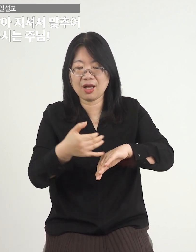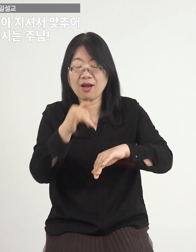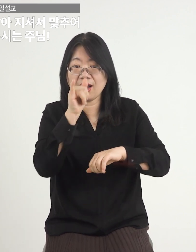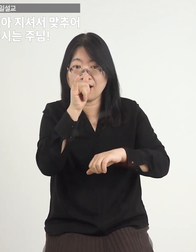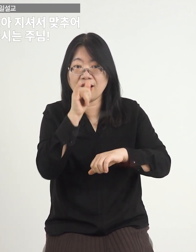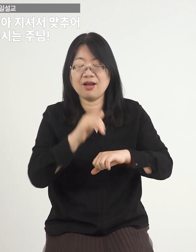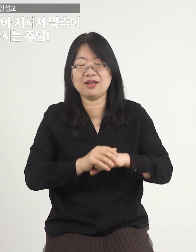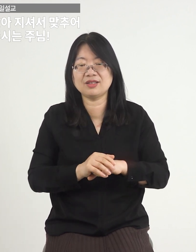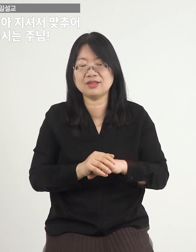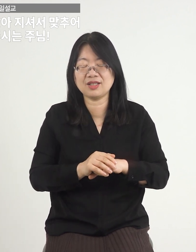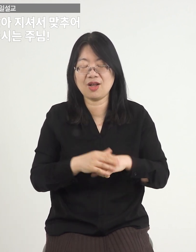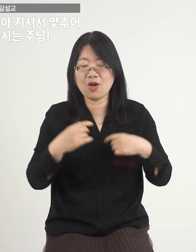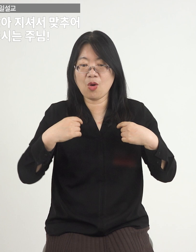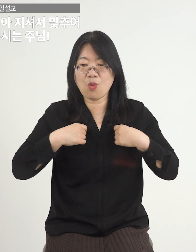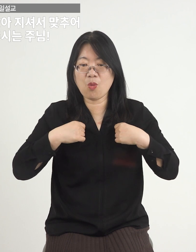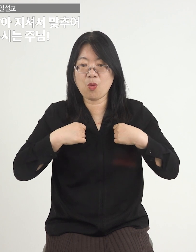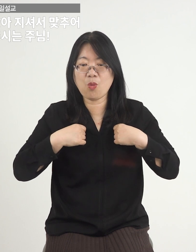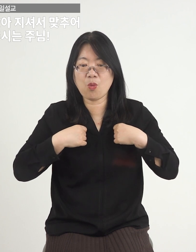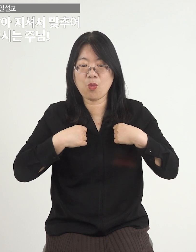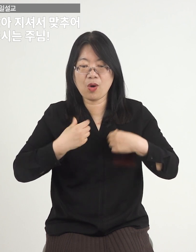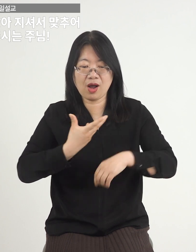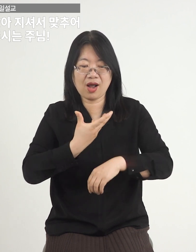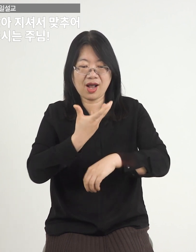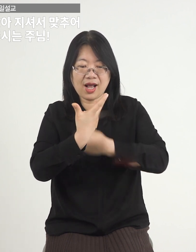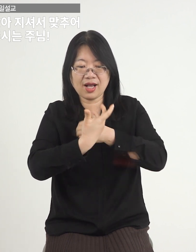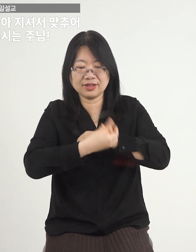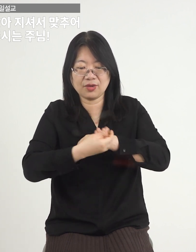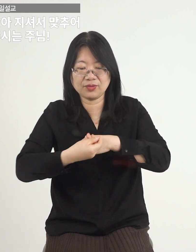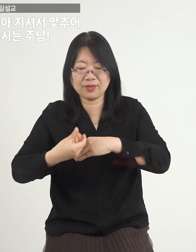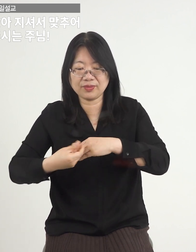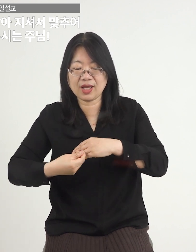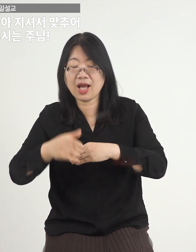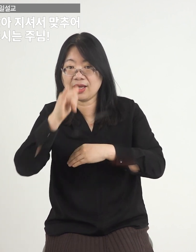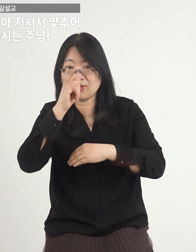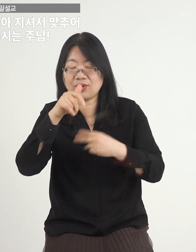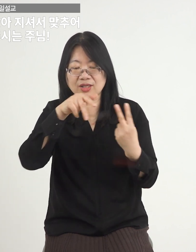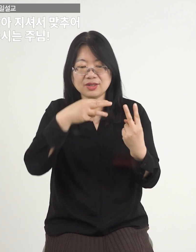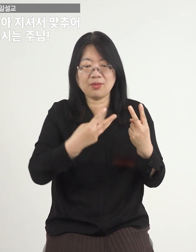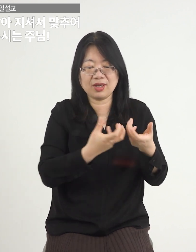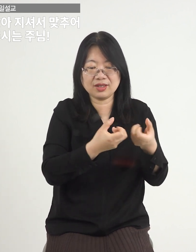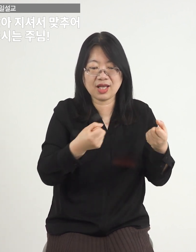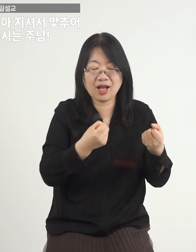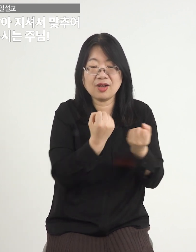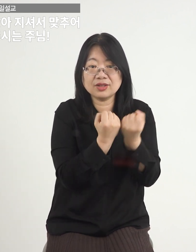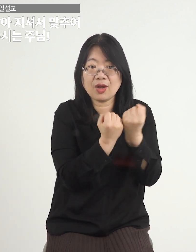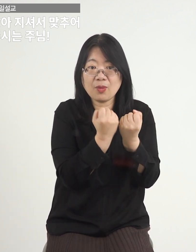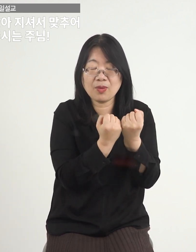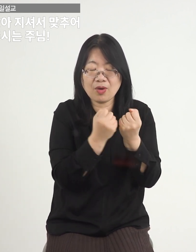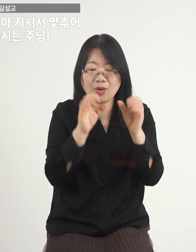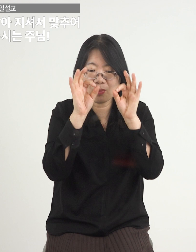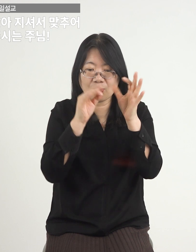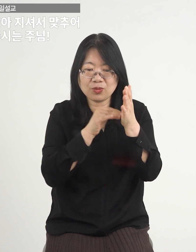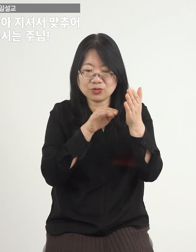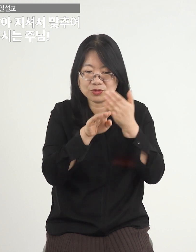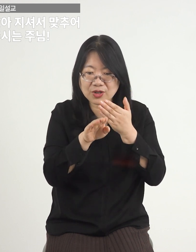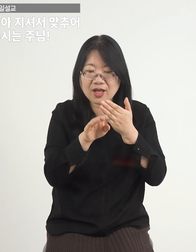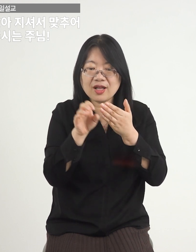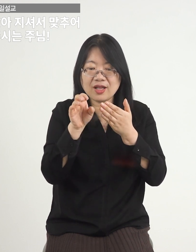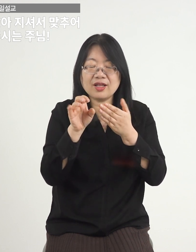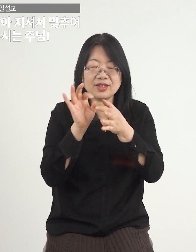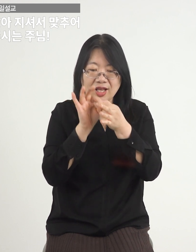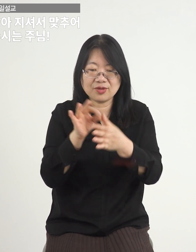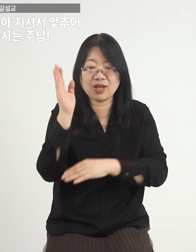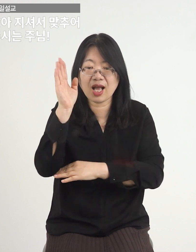그의 옷깃까지 내린 같고. 자, 2절만 따로 떼어서 우리 설명을 좀 듣고 지나가십시다.